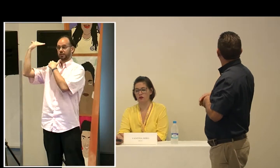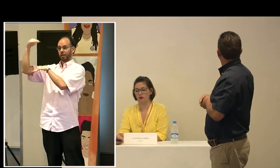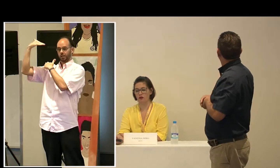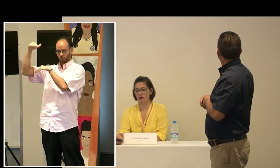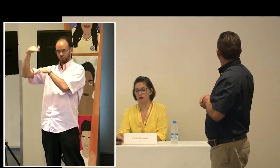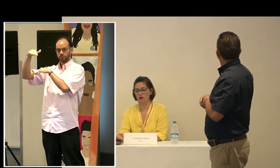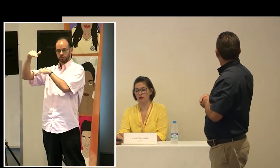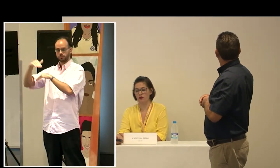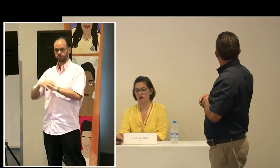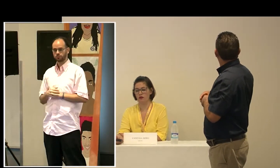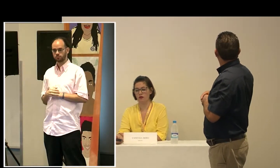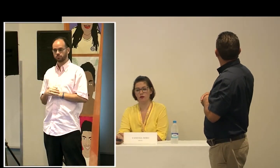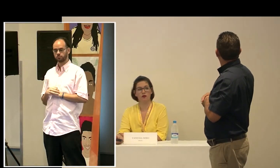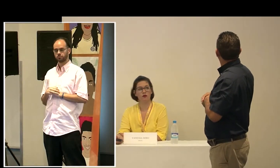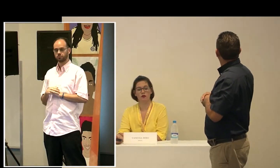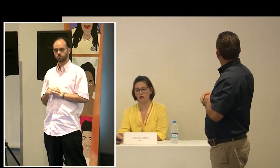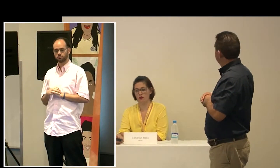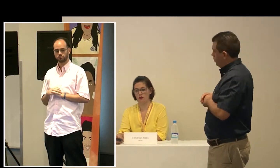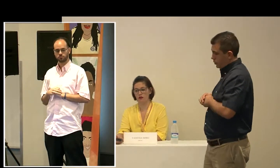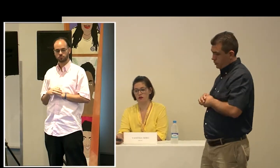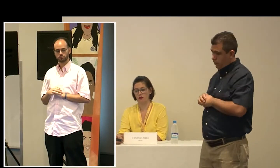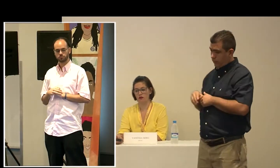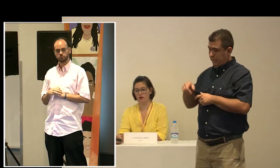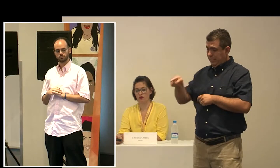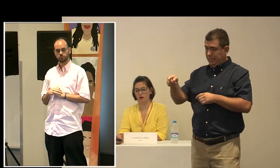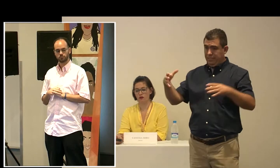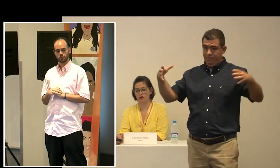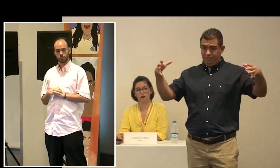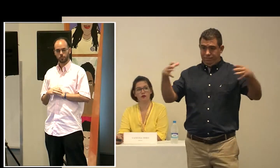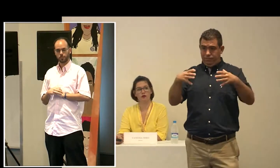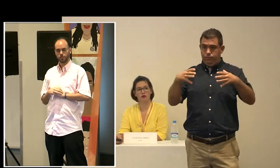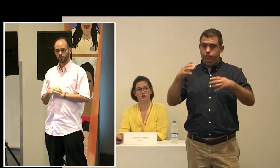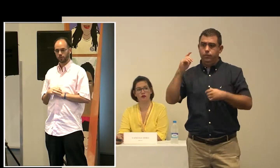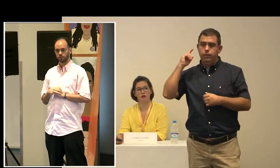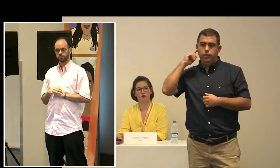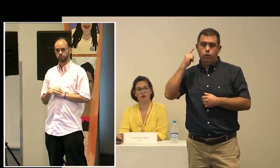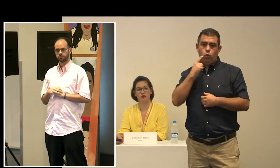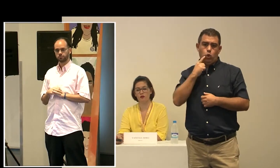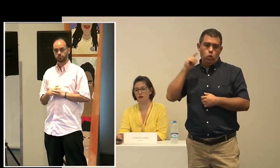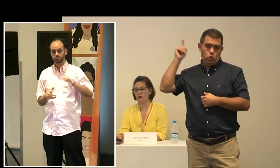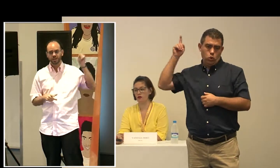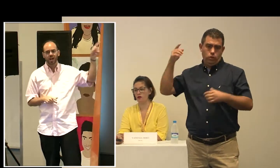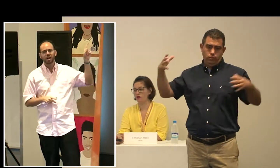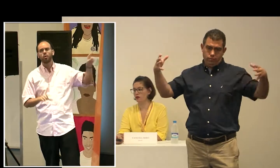Tem um lugar chamado Santa Cruz, que nós já temos um polo de trabalho lá.